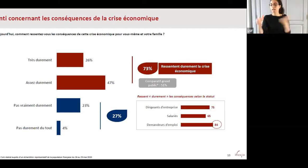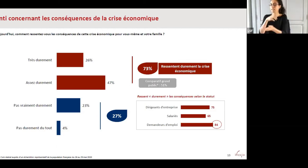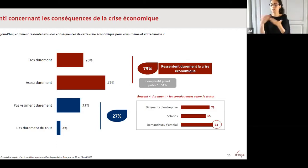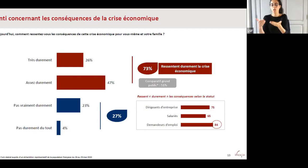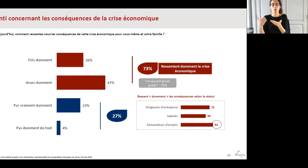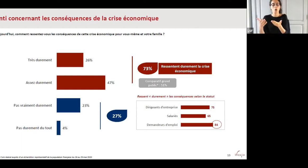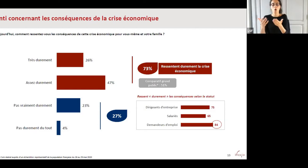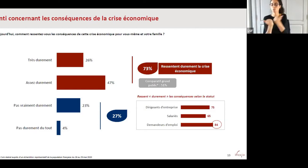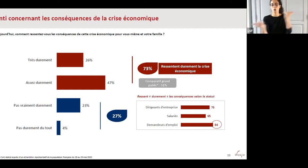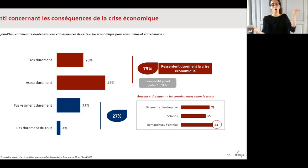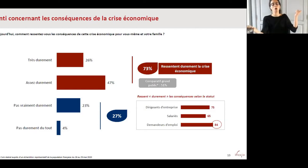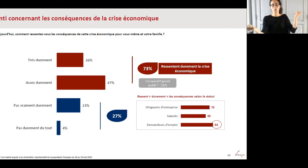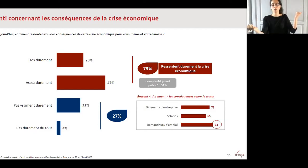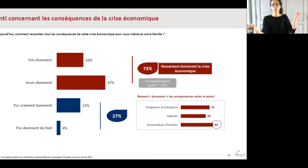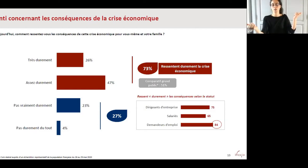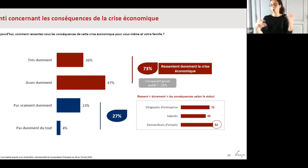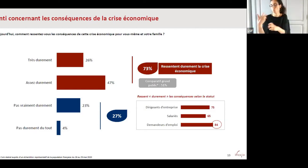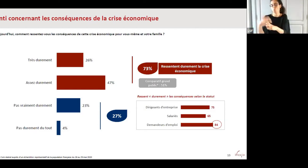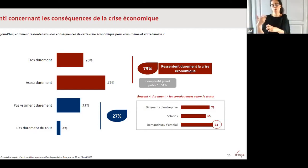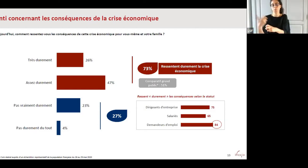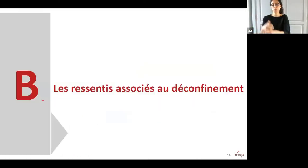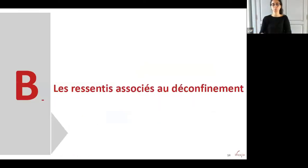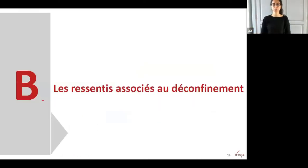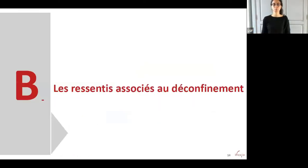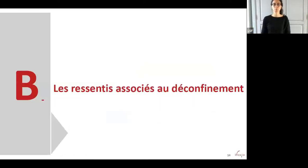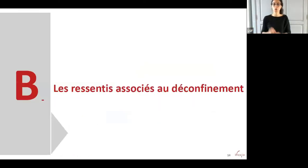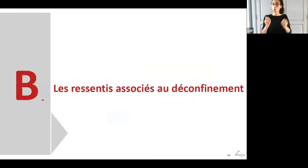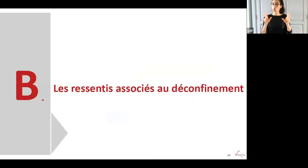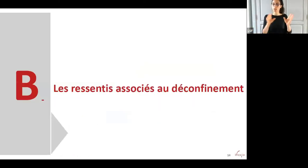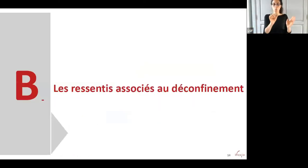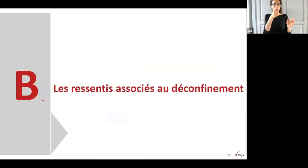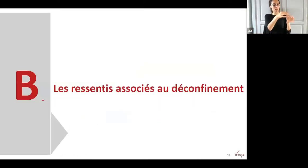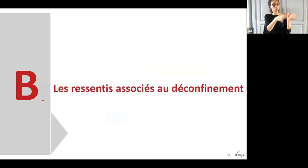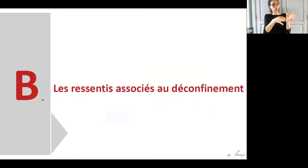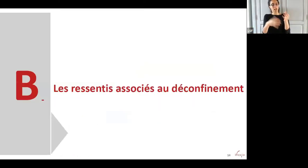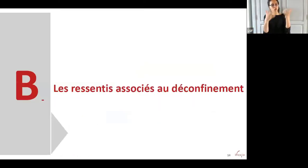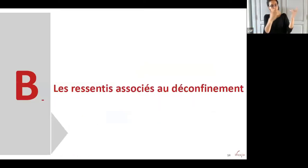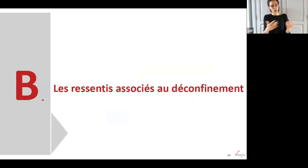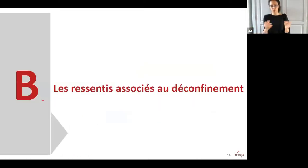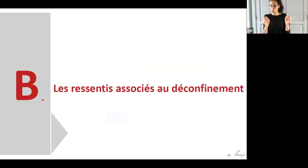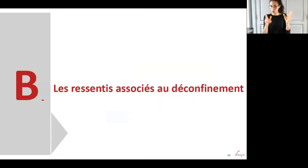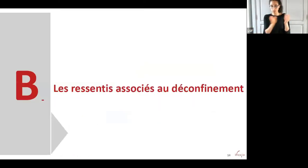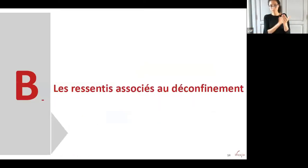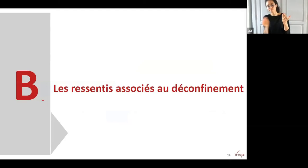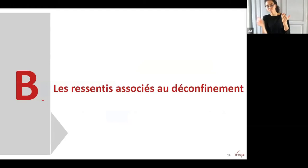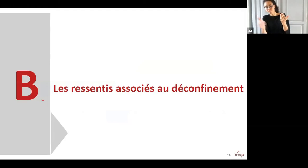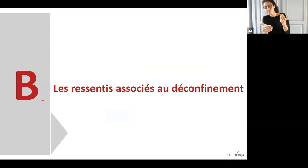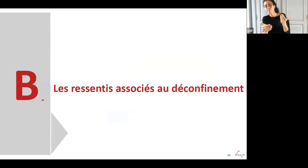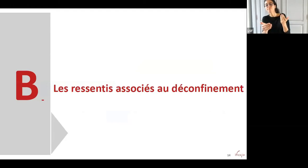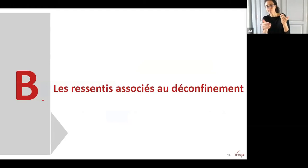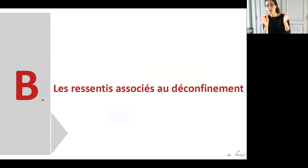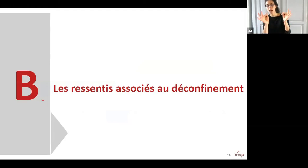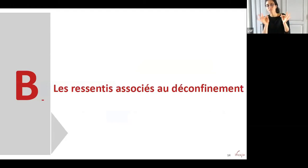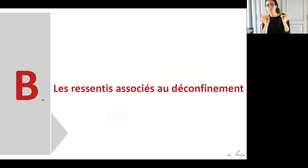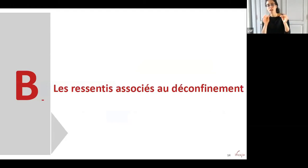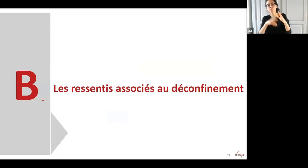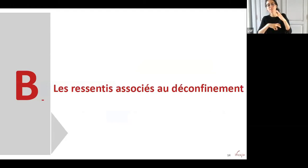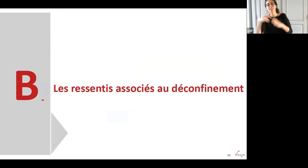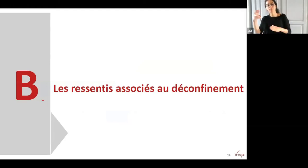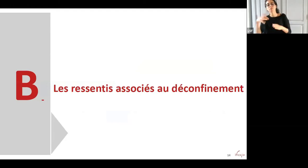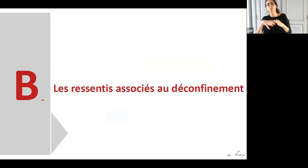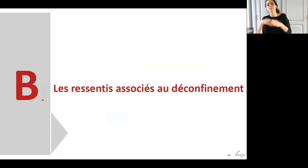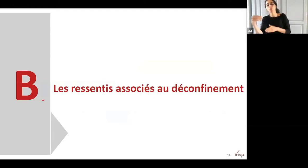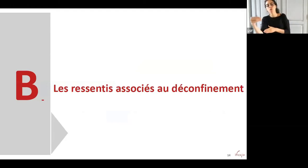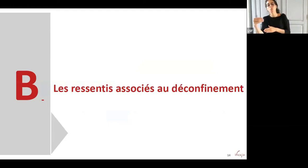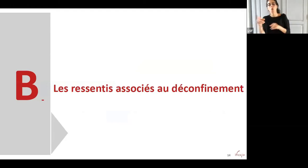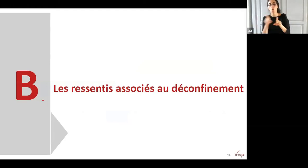ressenti très dur. Alors, au-delà de ces premiers indicateurs, quand on regarde la question du déconfinement et son impact